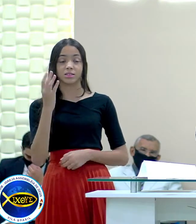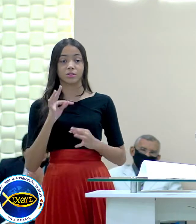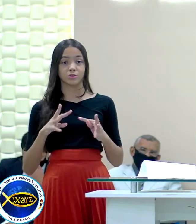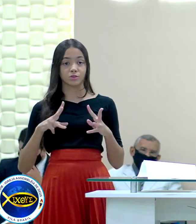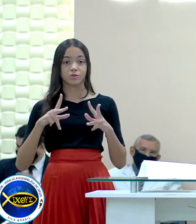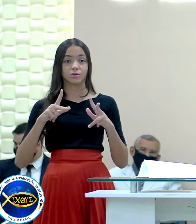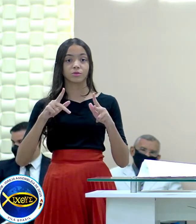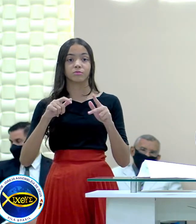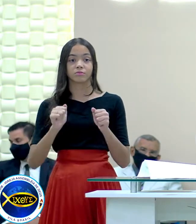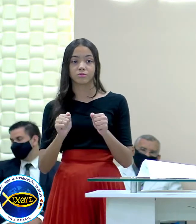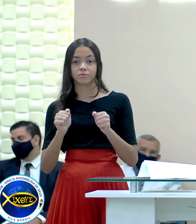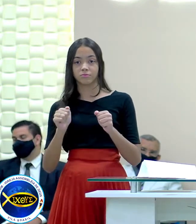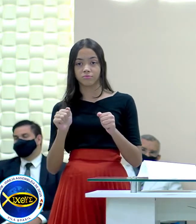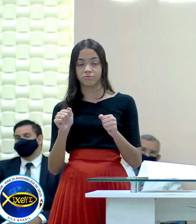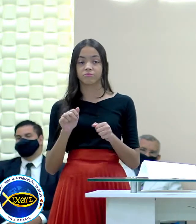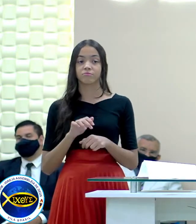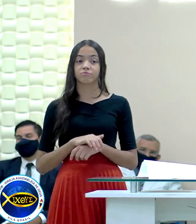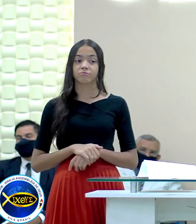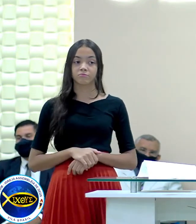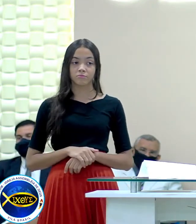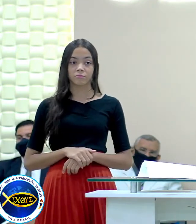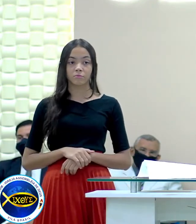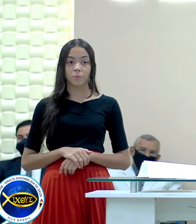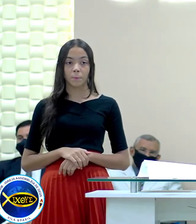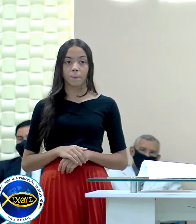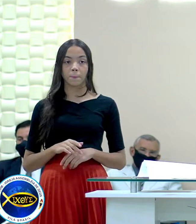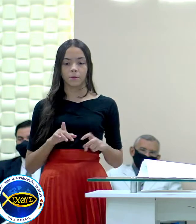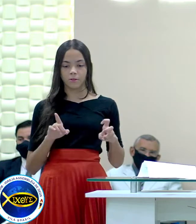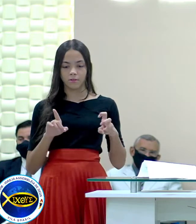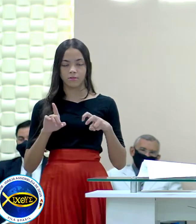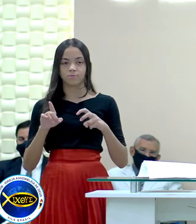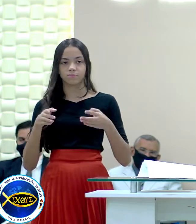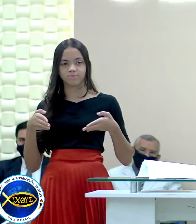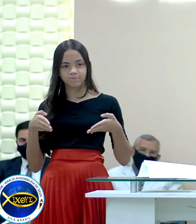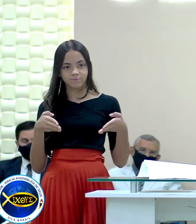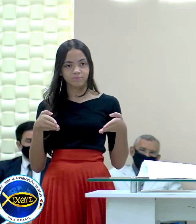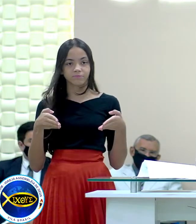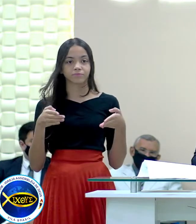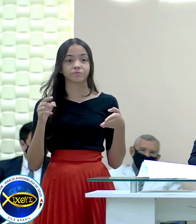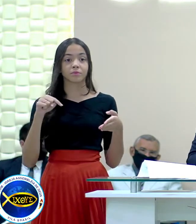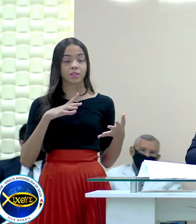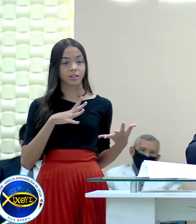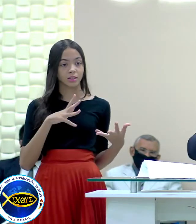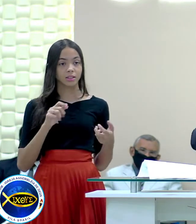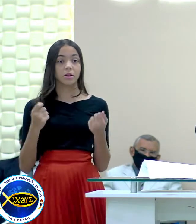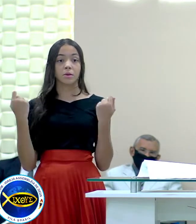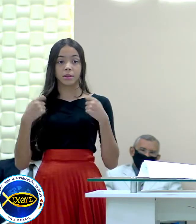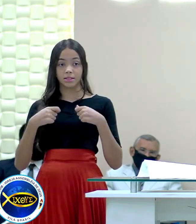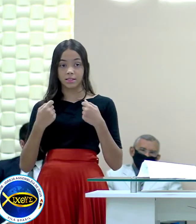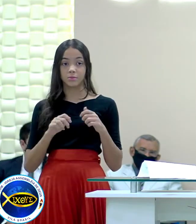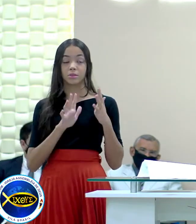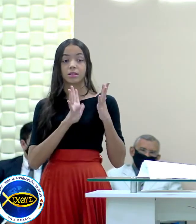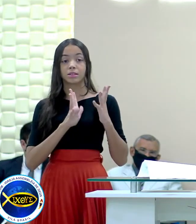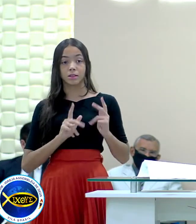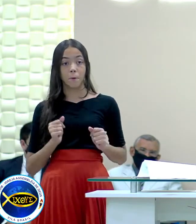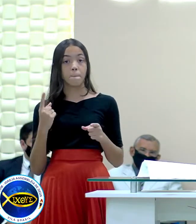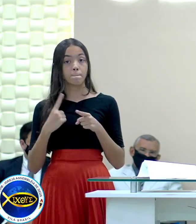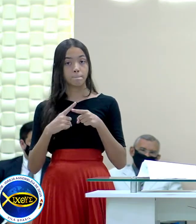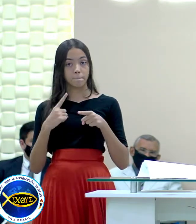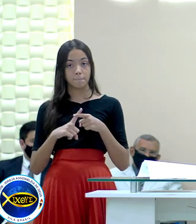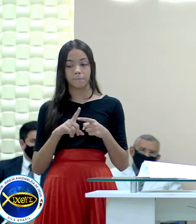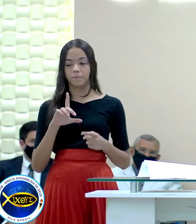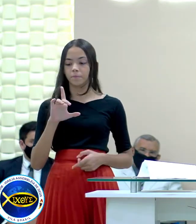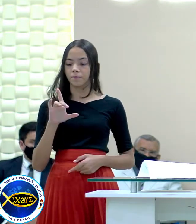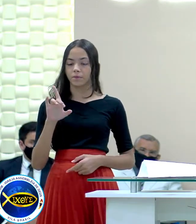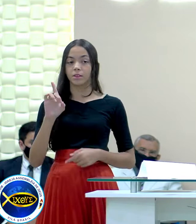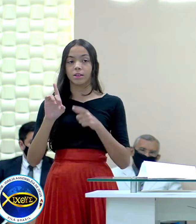com temor durante a jornada terrena. Devemos ser santos, porque o nosso Deus,